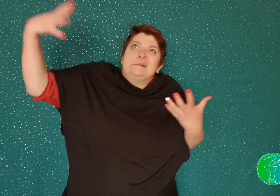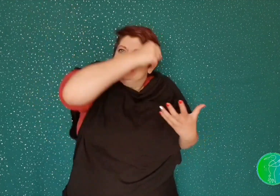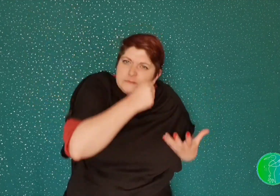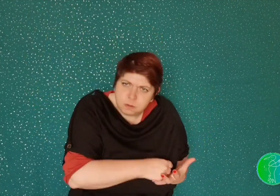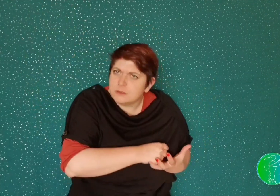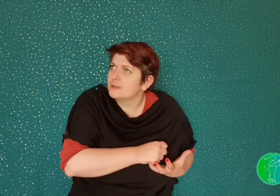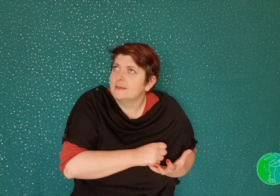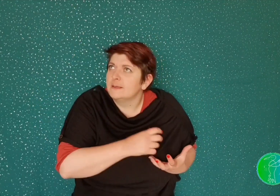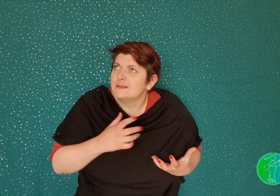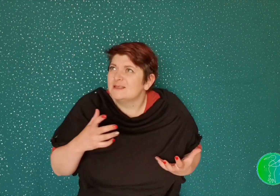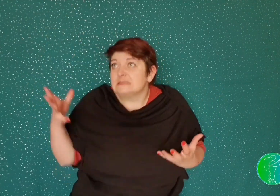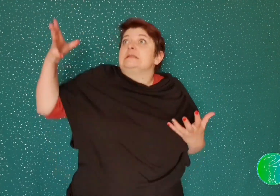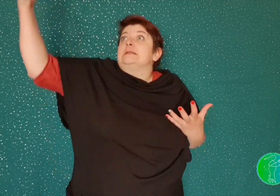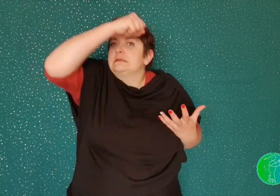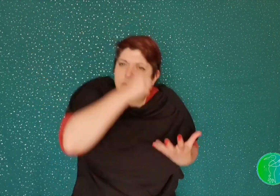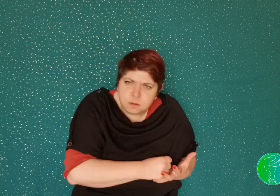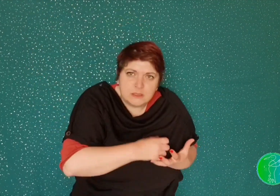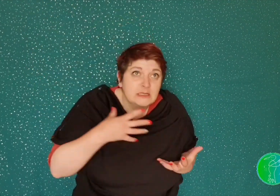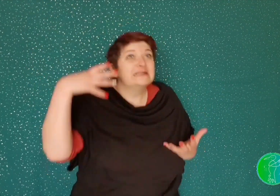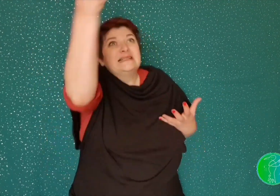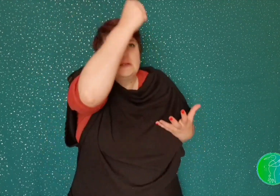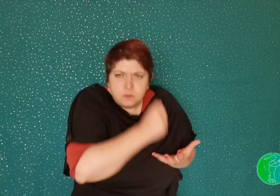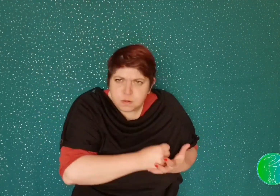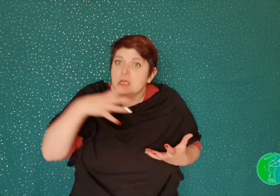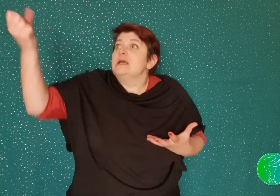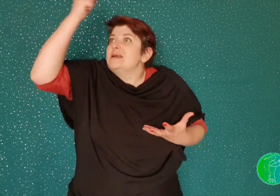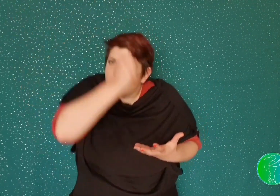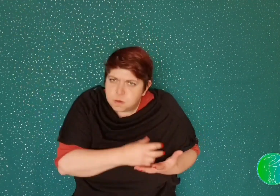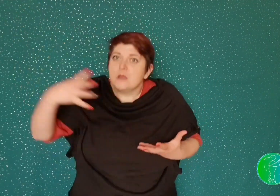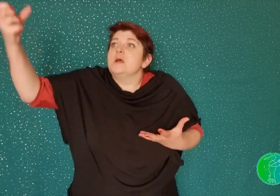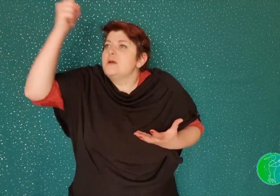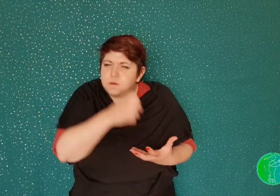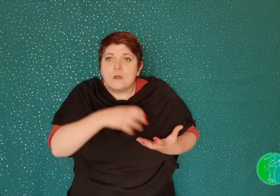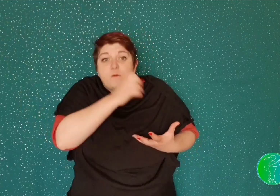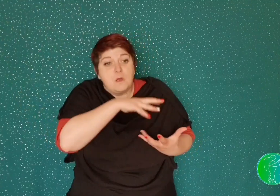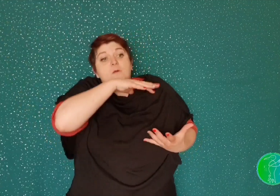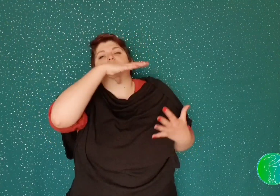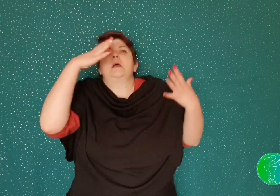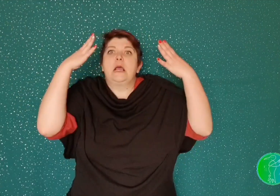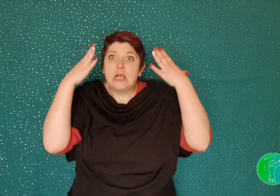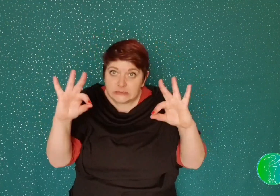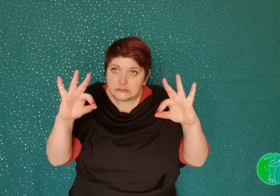Elle trouva 10 grillons, elle dut sauter pour les attraper.